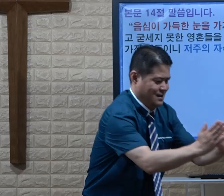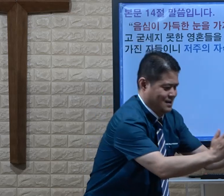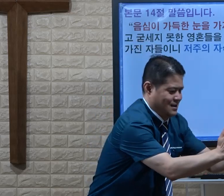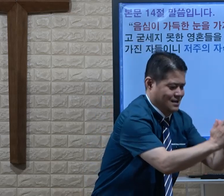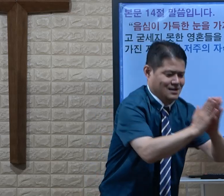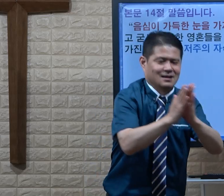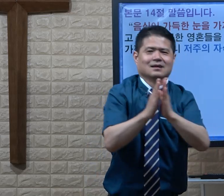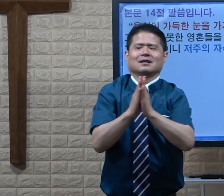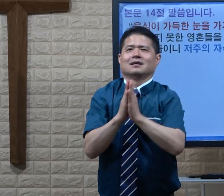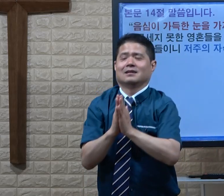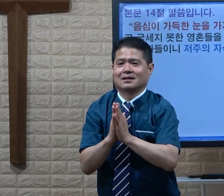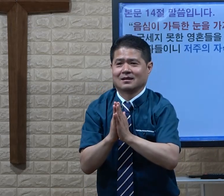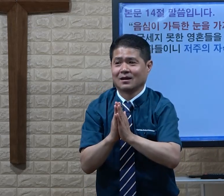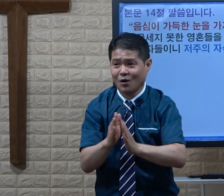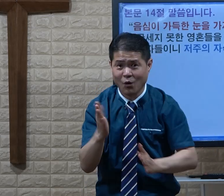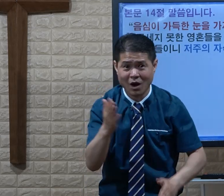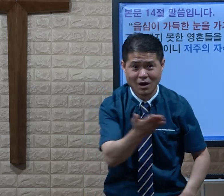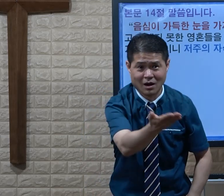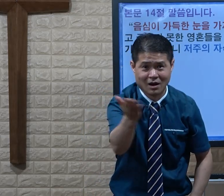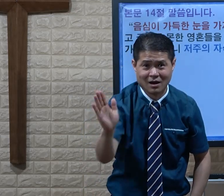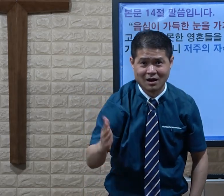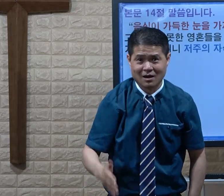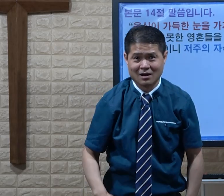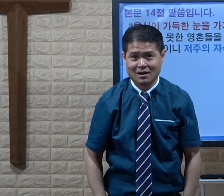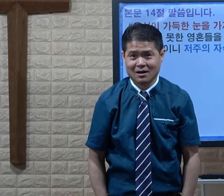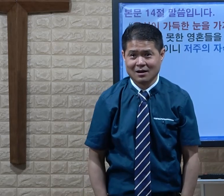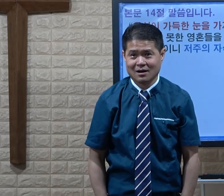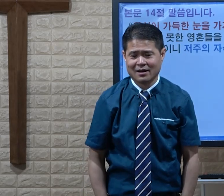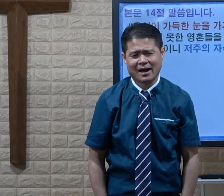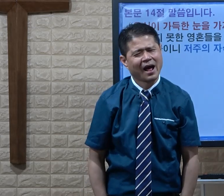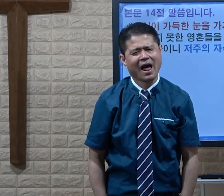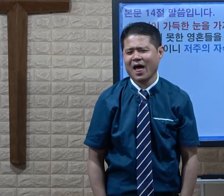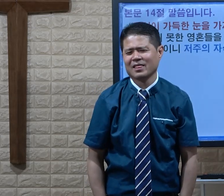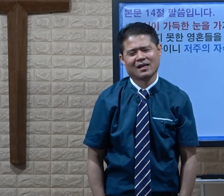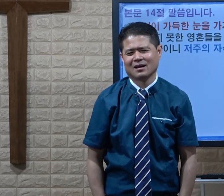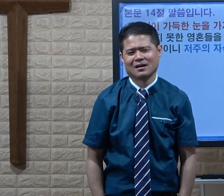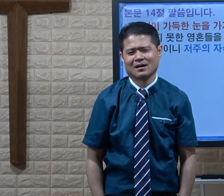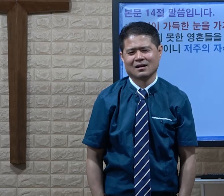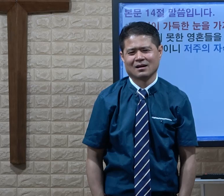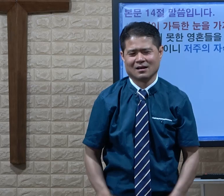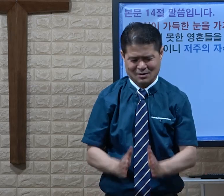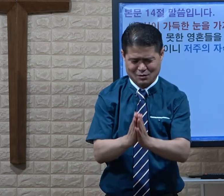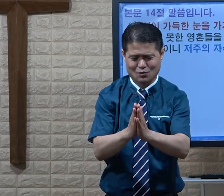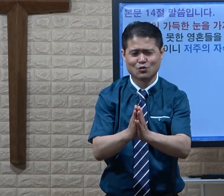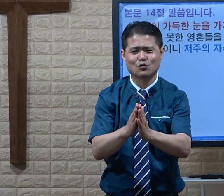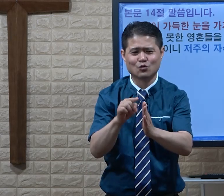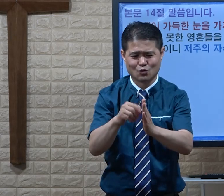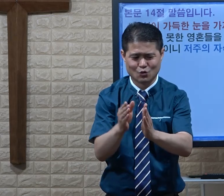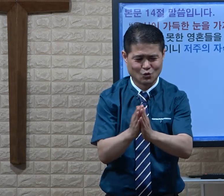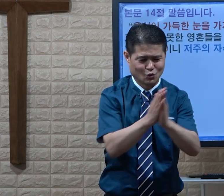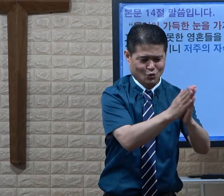다른 일을 한 다음에 기도를 한다는 것이 여러분들 이것은 있을 수 없는